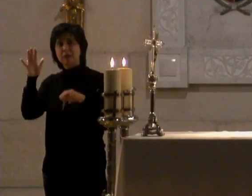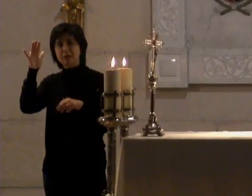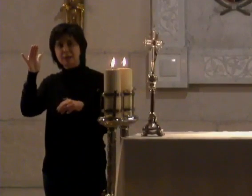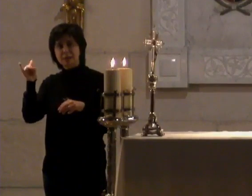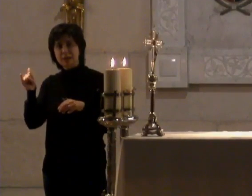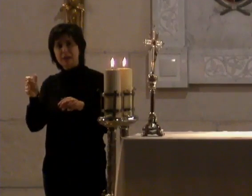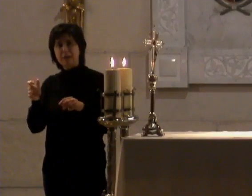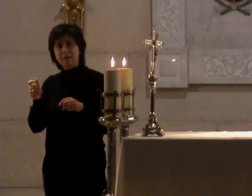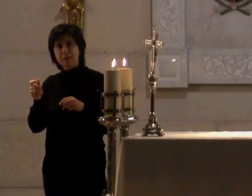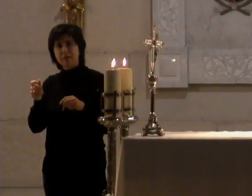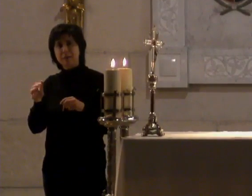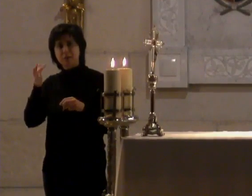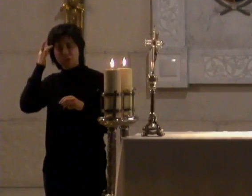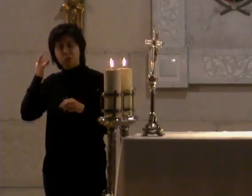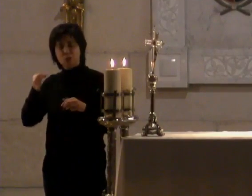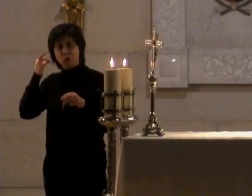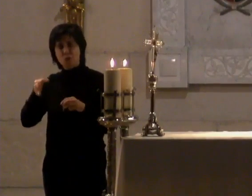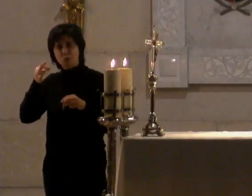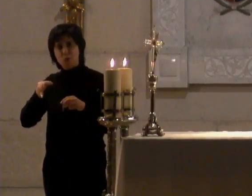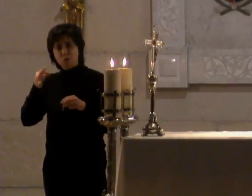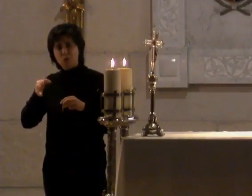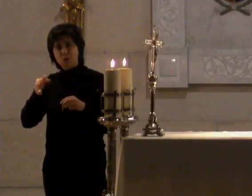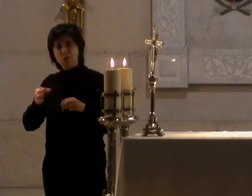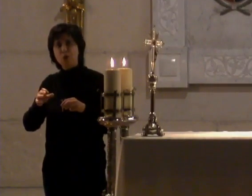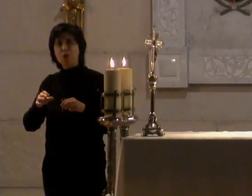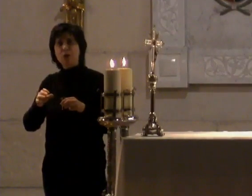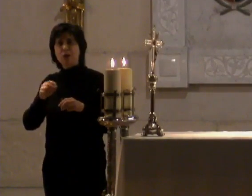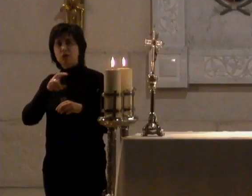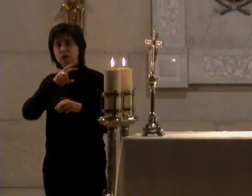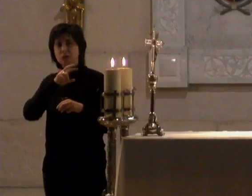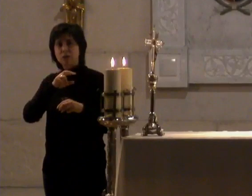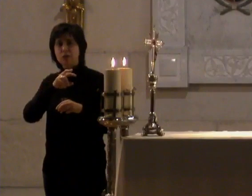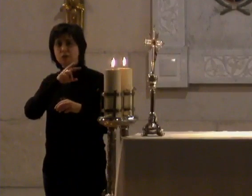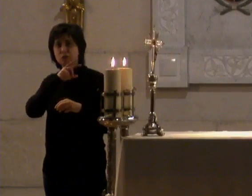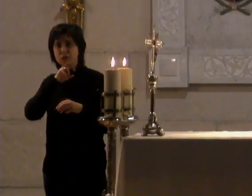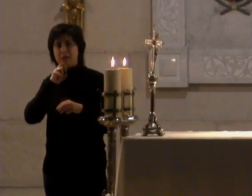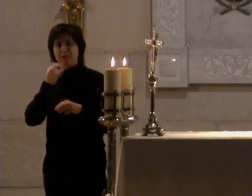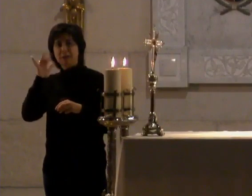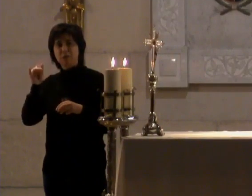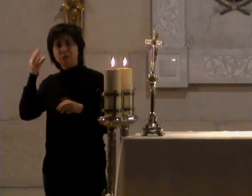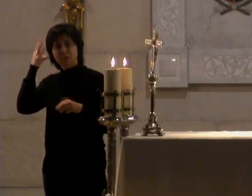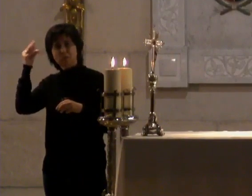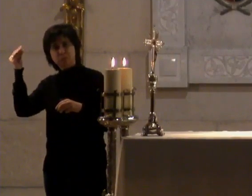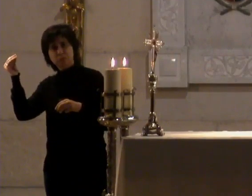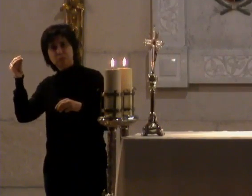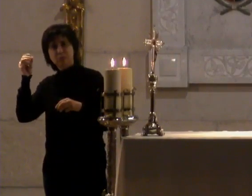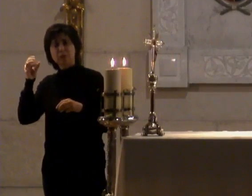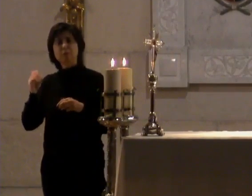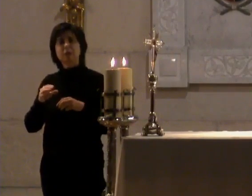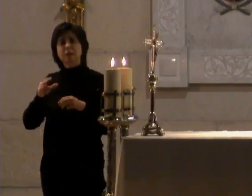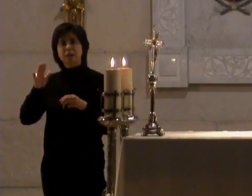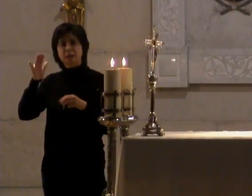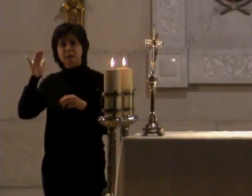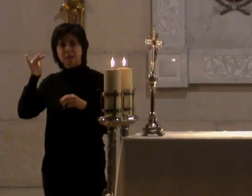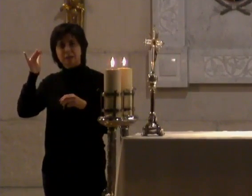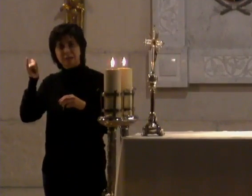estaba convencido, y así se lo decía a los israelitas: vuestra sabiduría, vuestra inteligencia